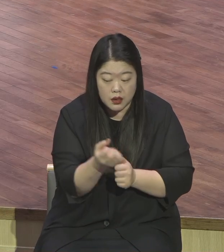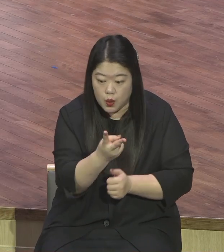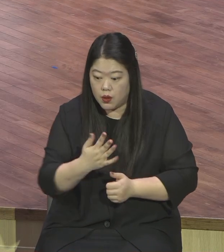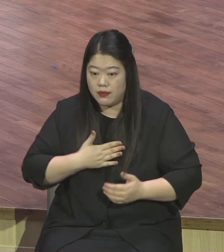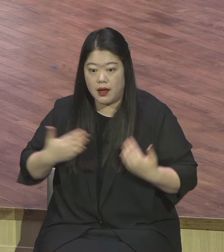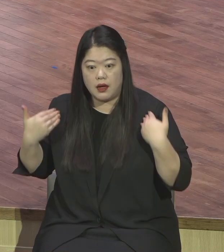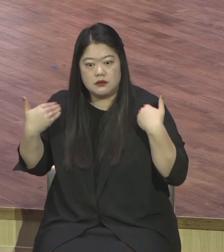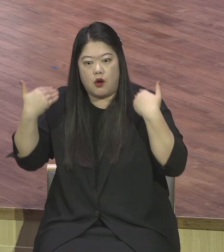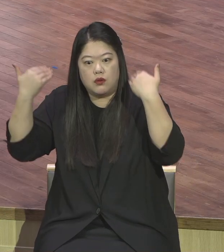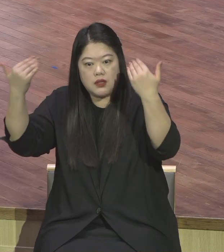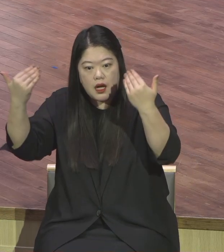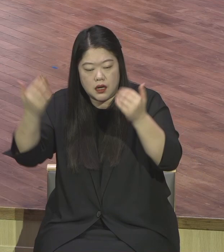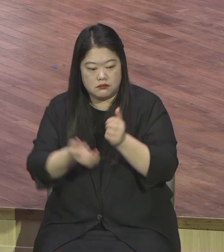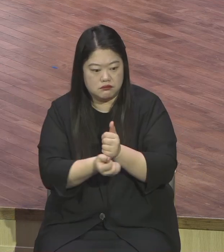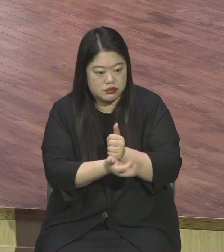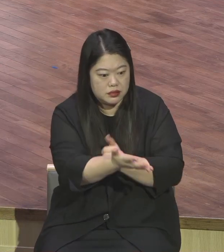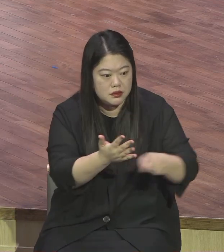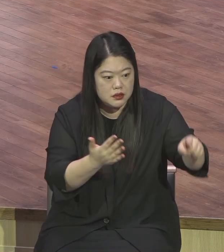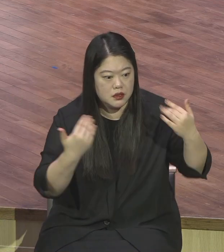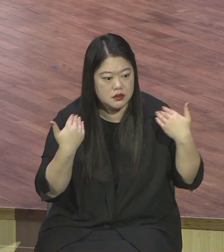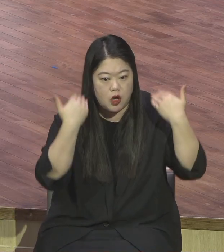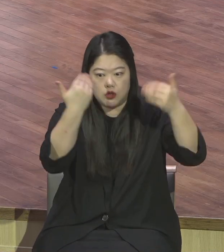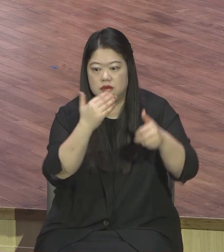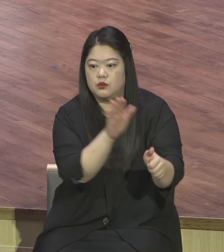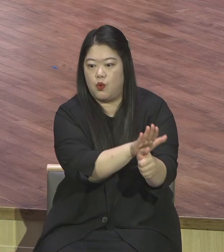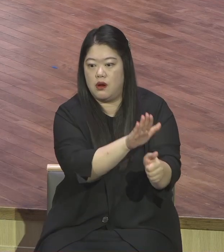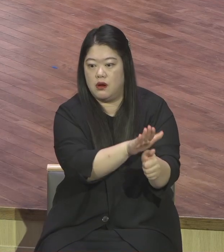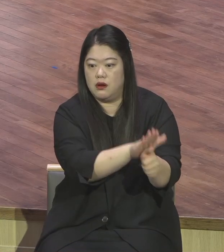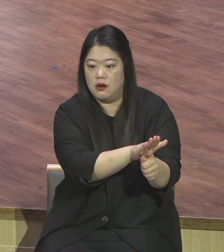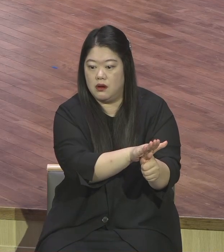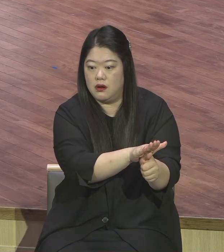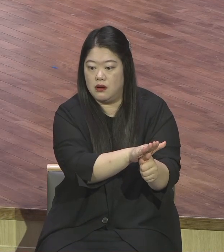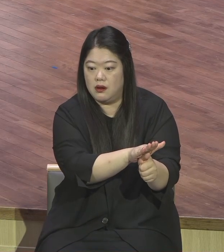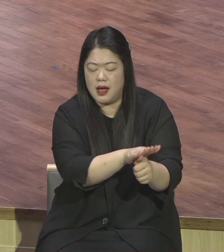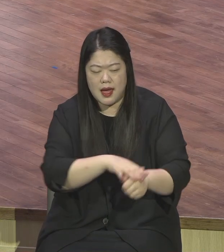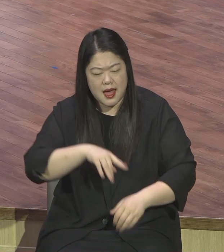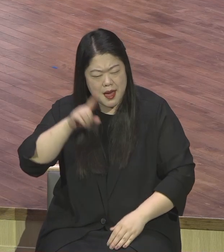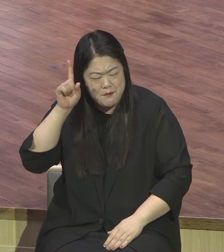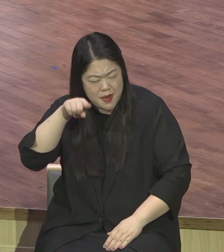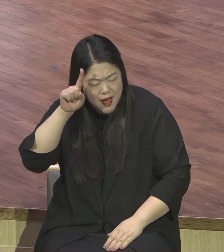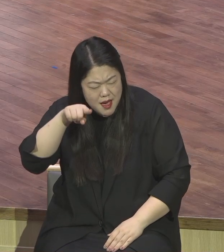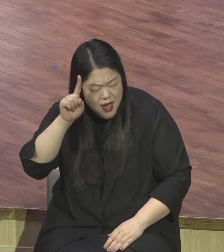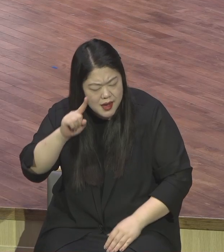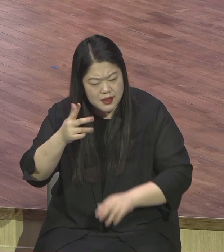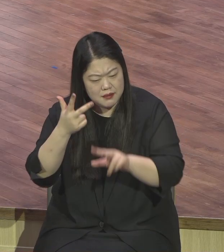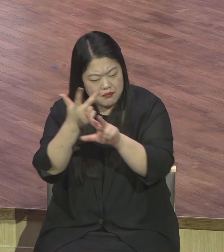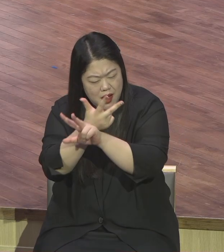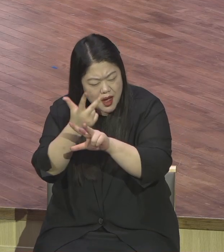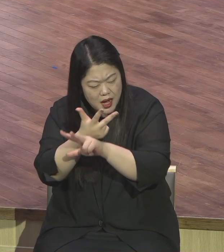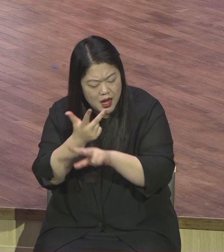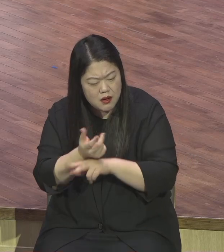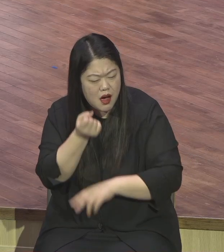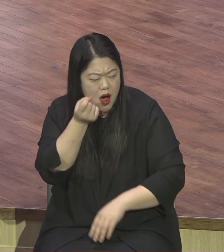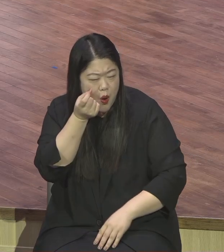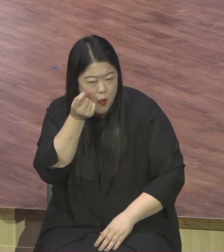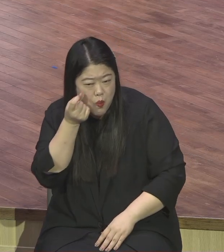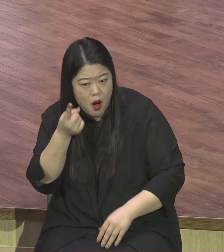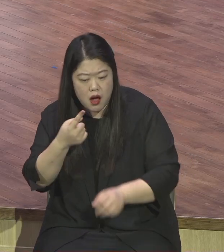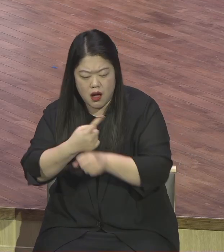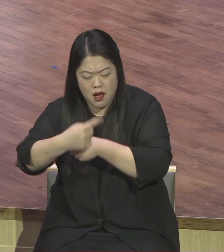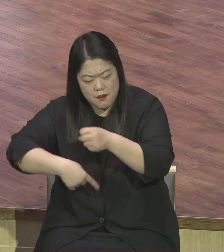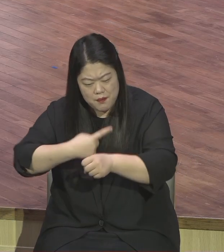지금이나 아닙니다. 매년, 매달, 매주, 매일이 계속해서